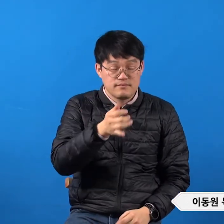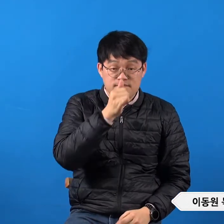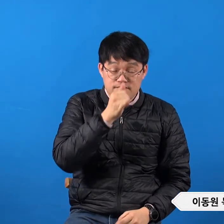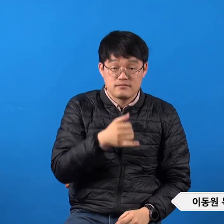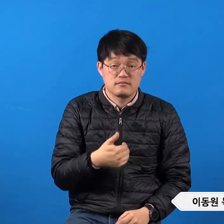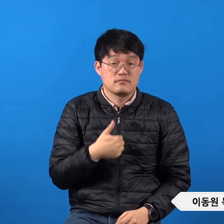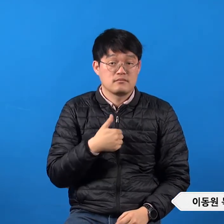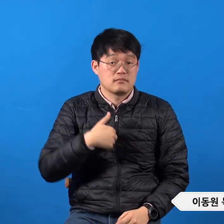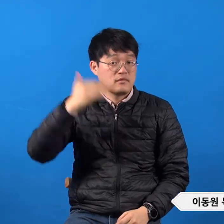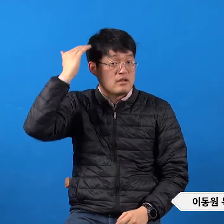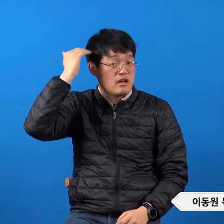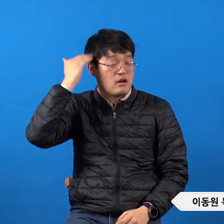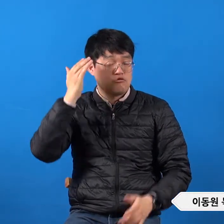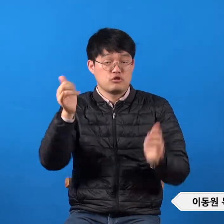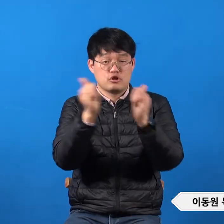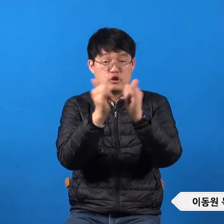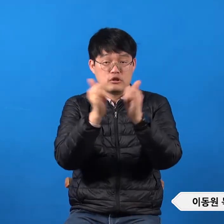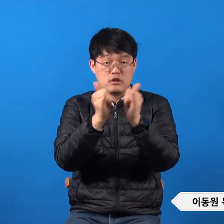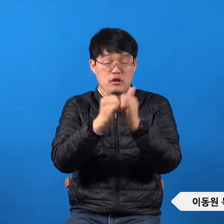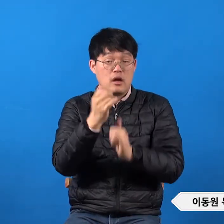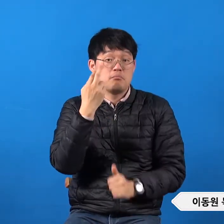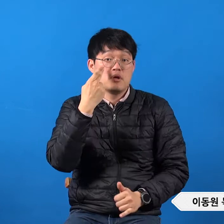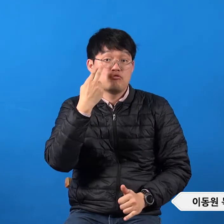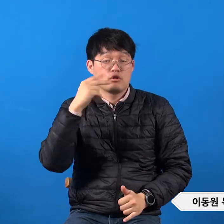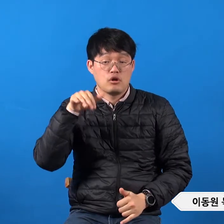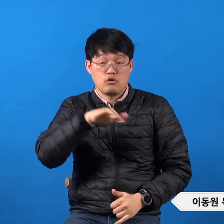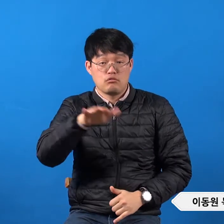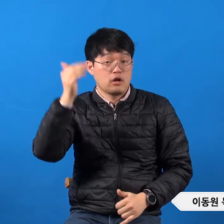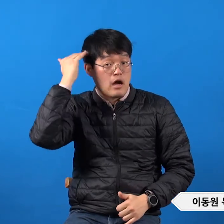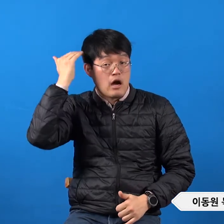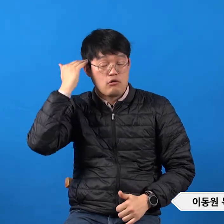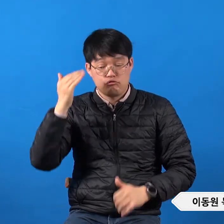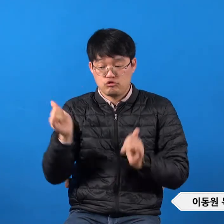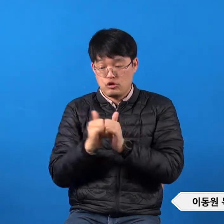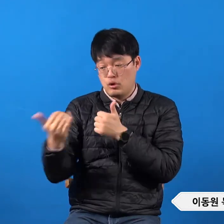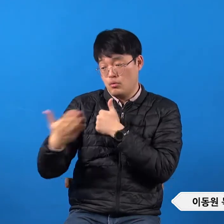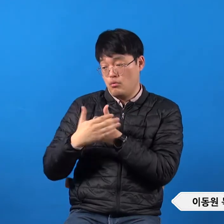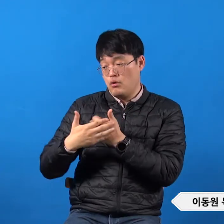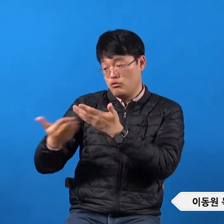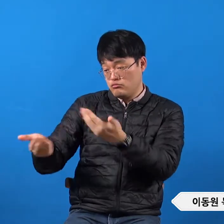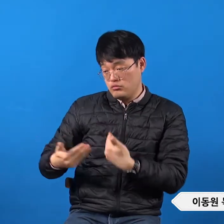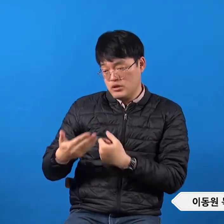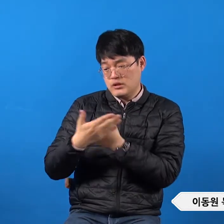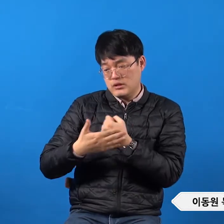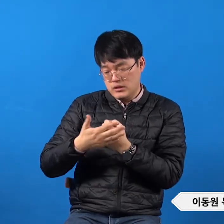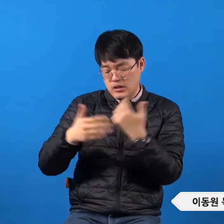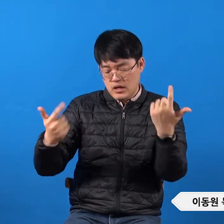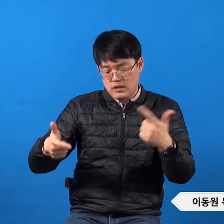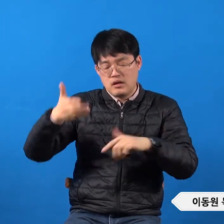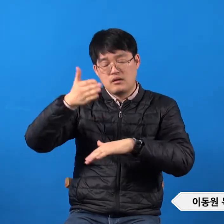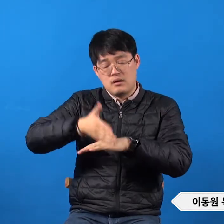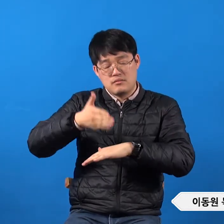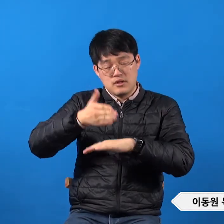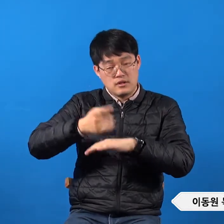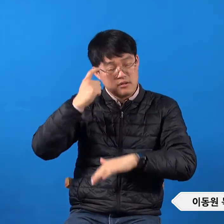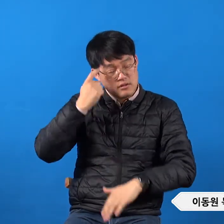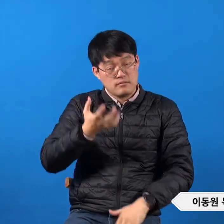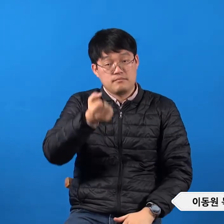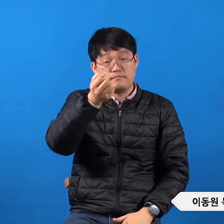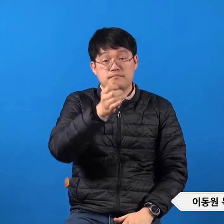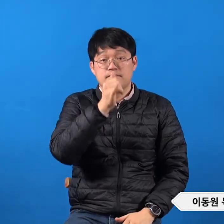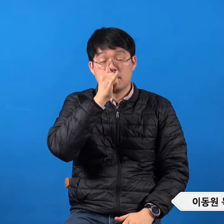물론 한국전 때 미국이 우리를 도운 것에 관해서 우리가 그 은혜를 잊지 말고 항상 감사해야 한다고 생각하는